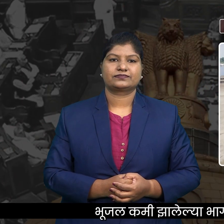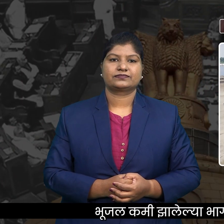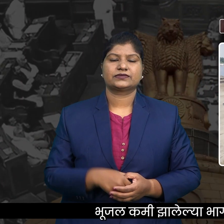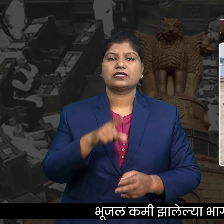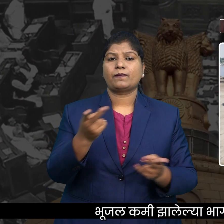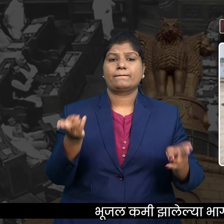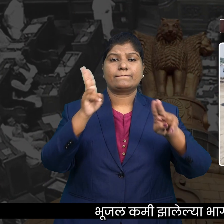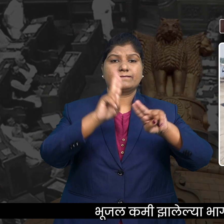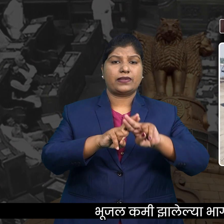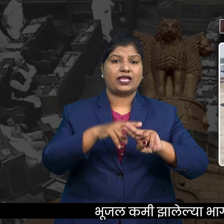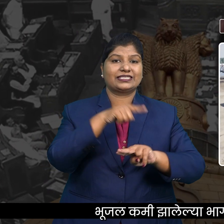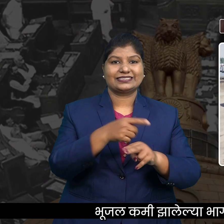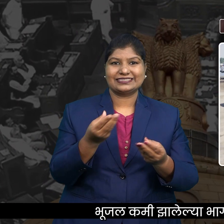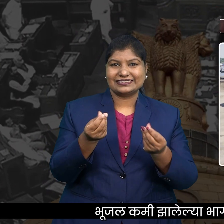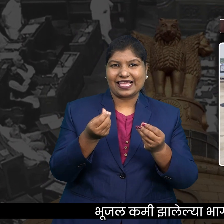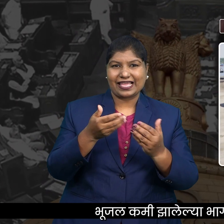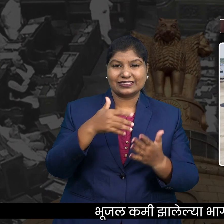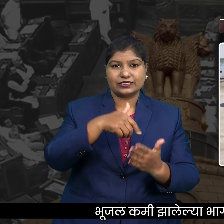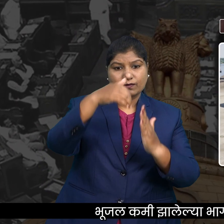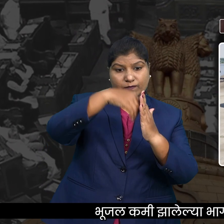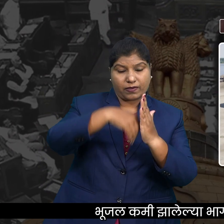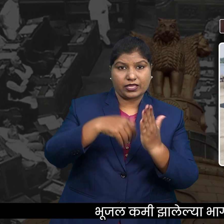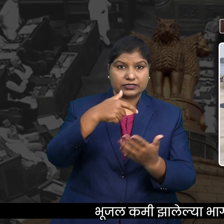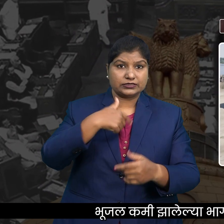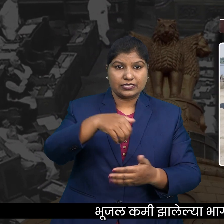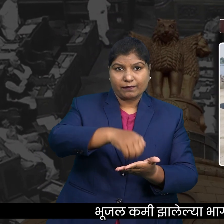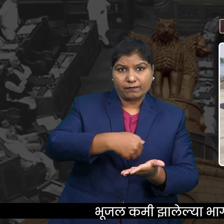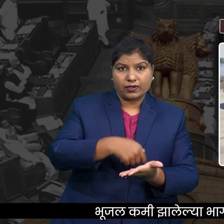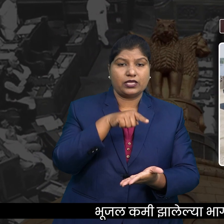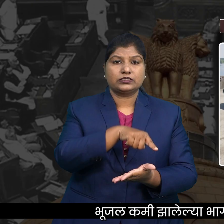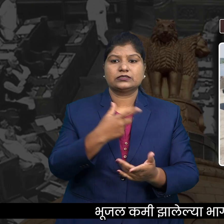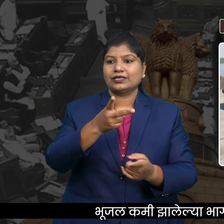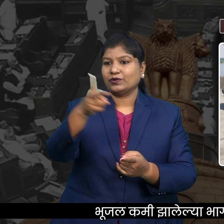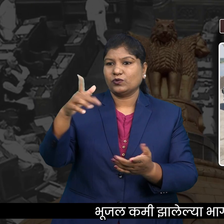झोलेल्या भागात वाढू उत्खननावर बंदी घाला.